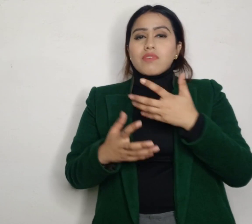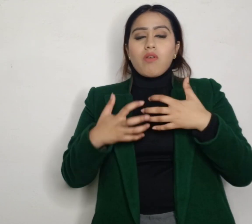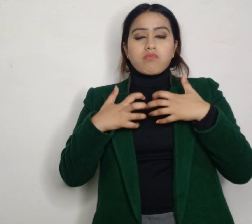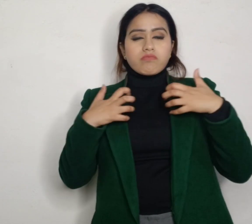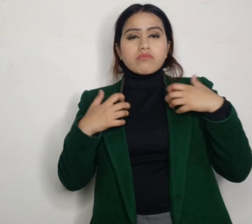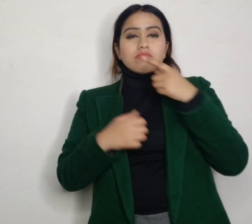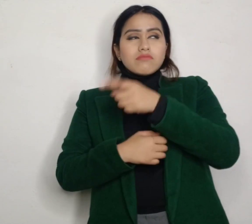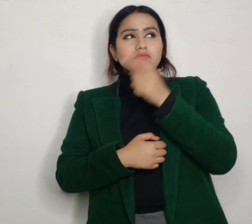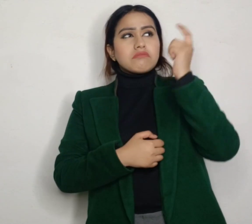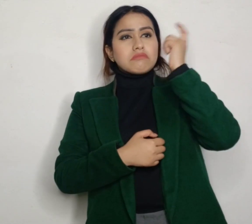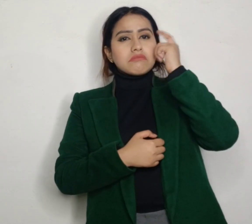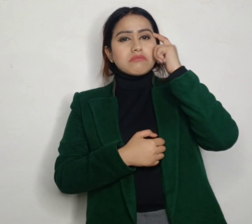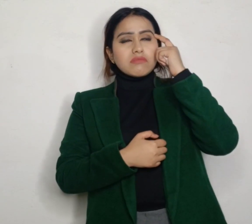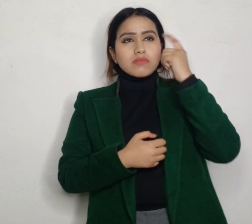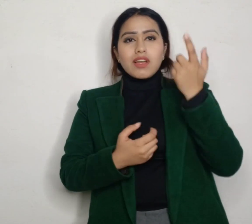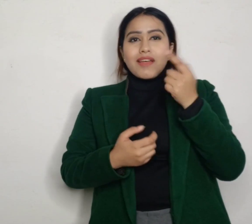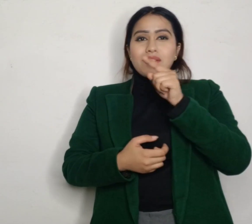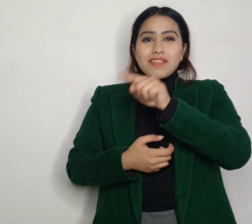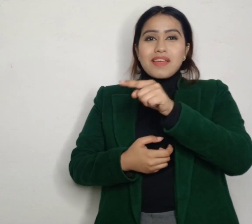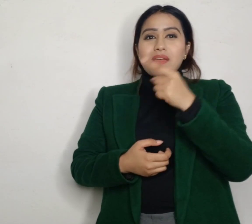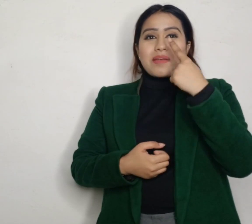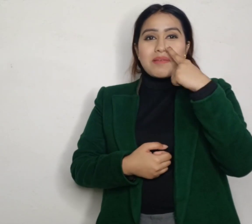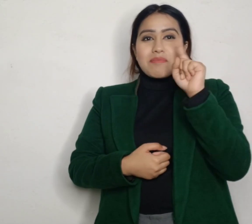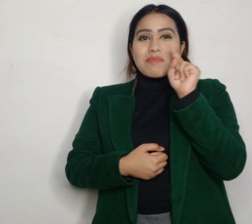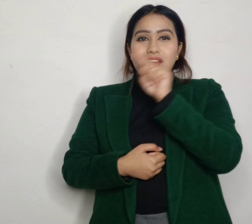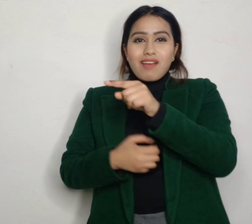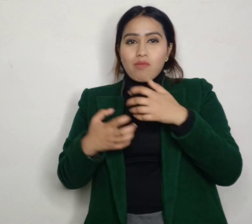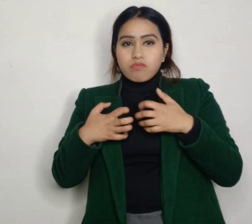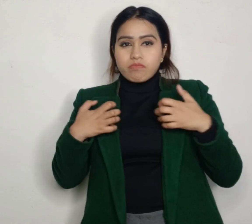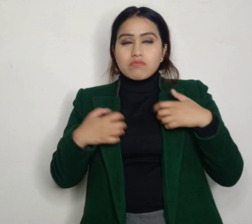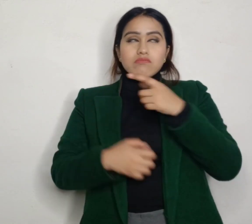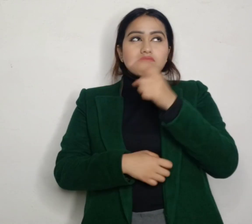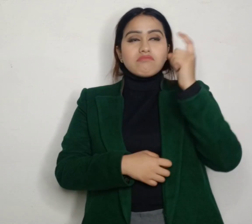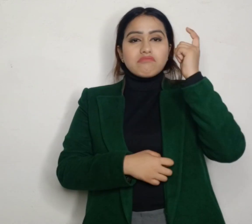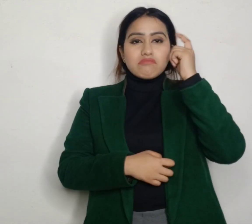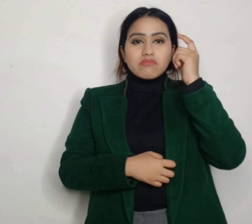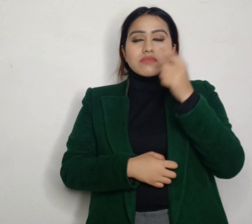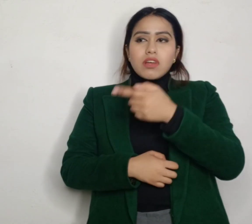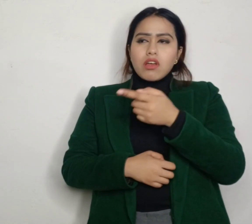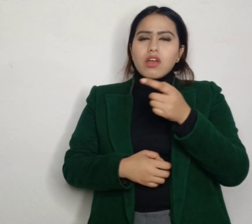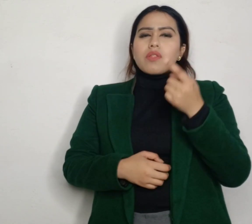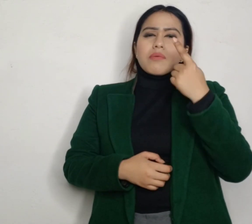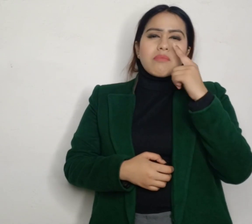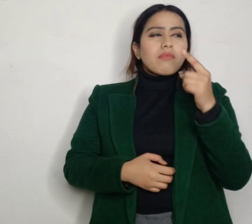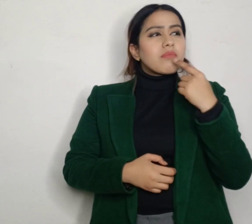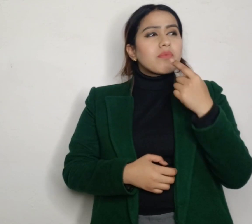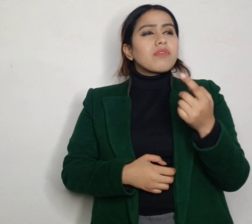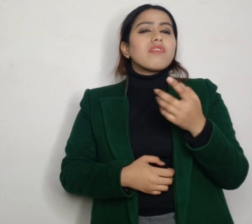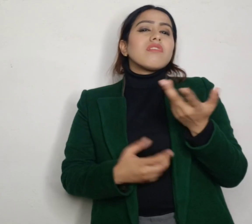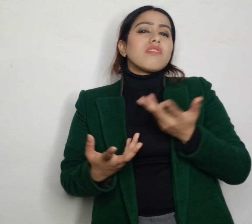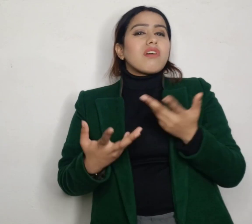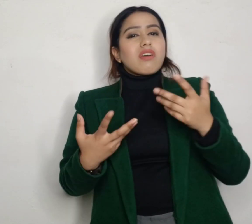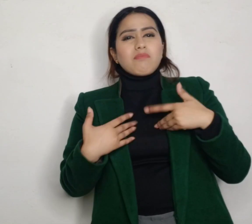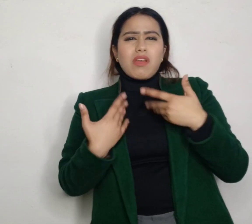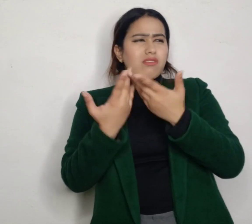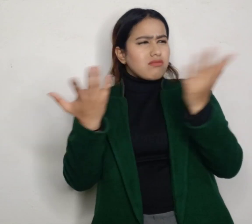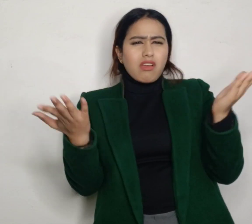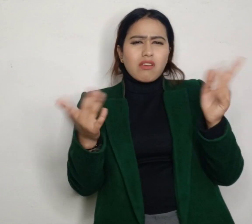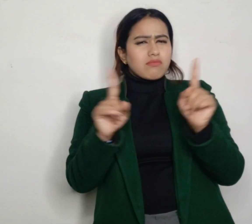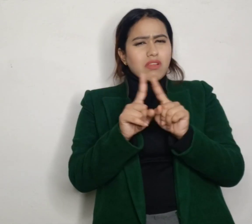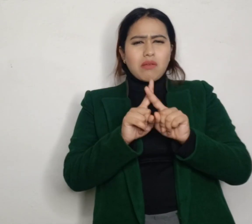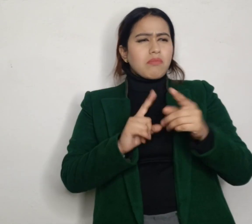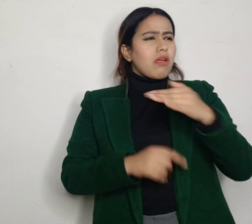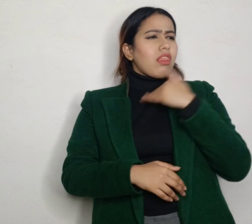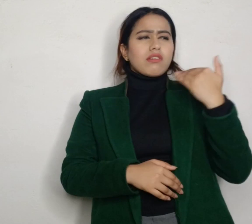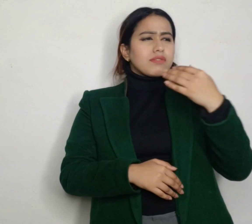गए। माता अंजनी ने देखा कि जो पुत्र है वो बहुत चिंता में है, तो पूछा। हनुमान जी ने बताया कि मां, मुझे वैसे तो ब्रह्मांड में कोई हरा नहीं